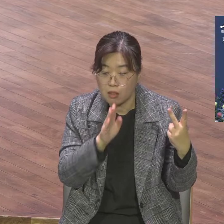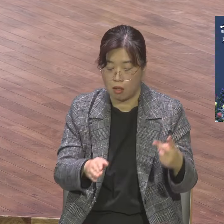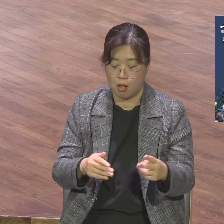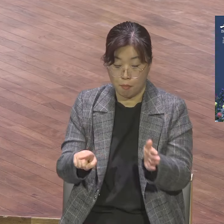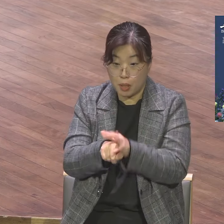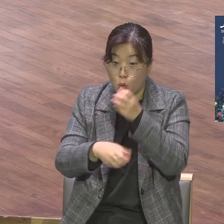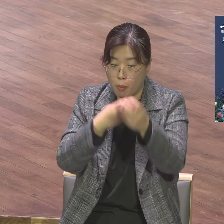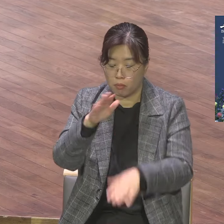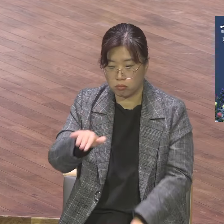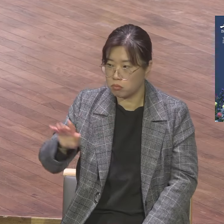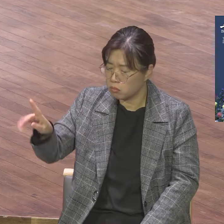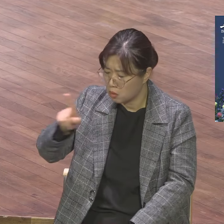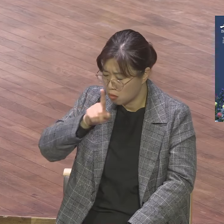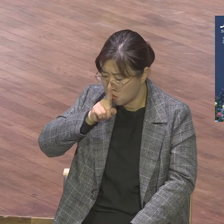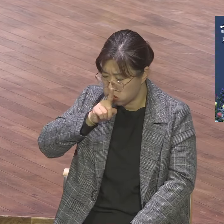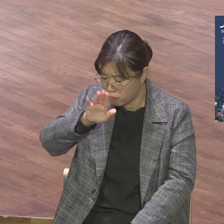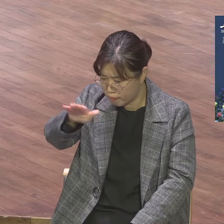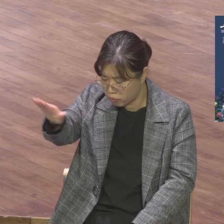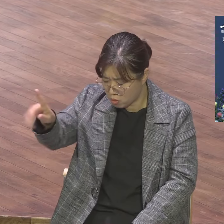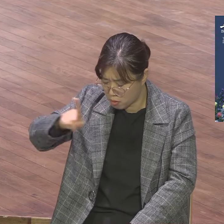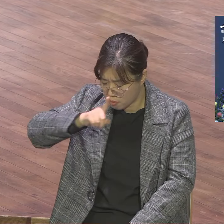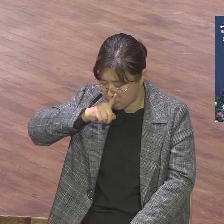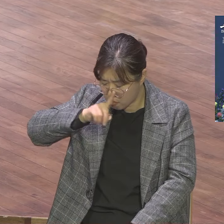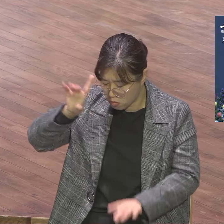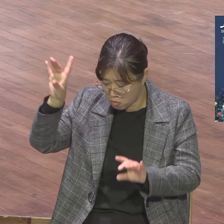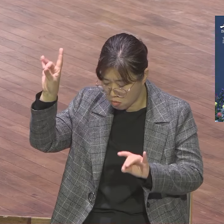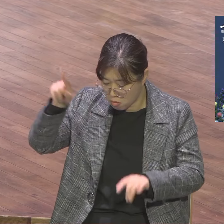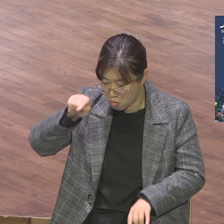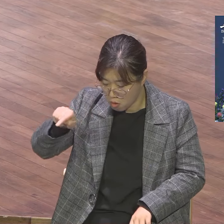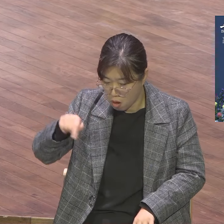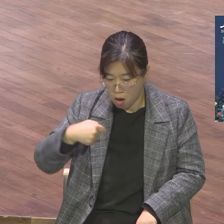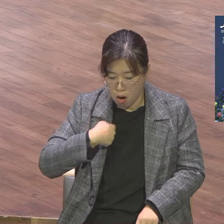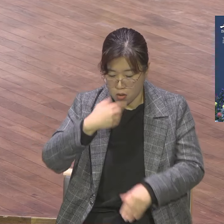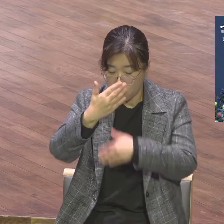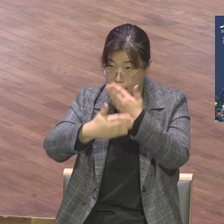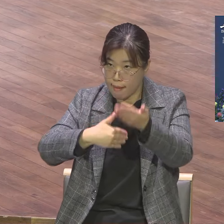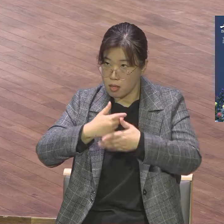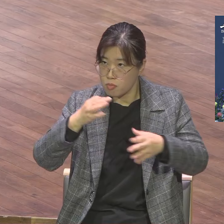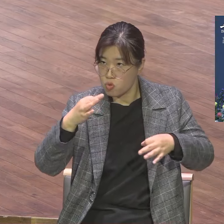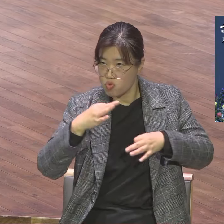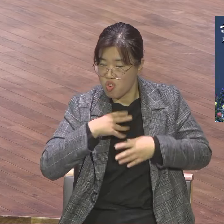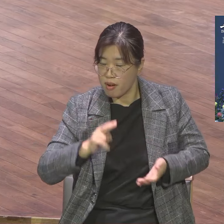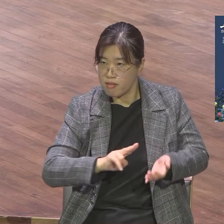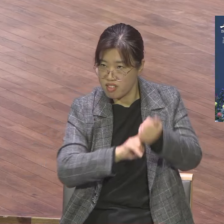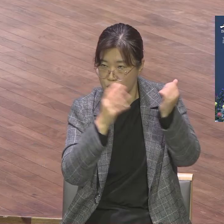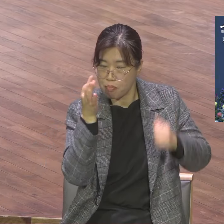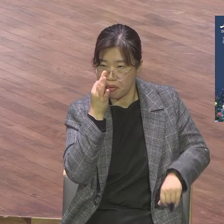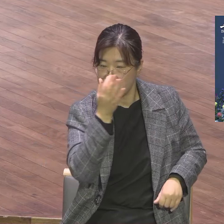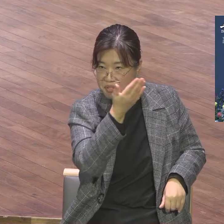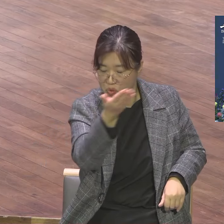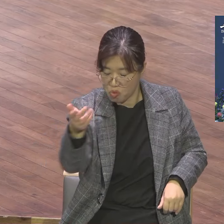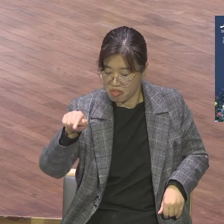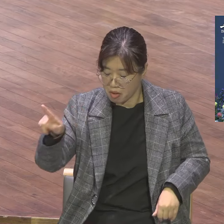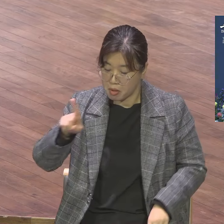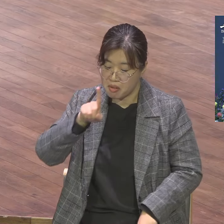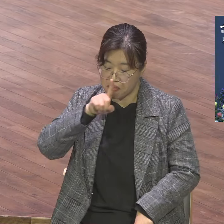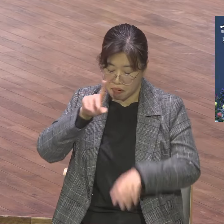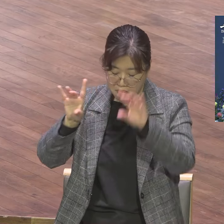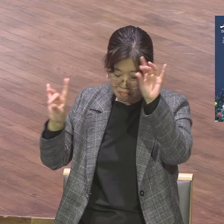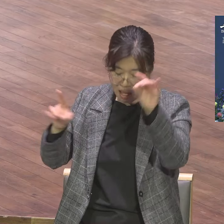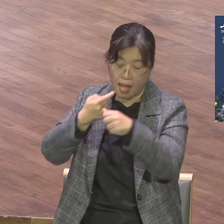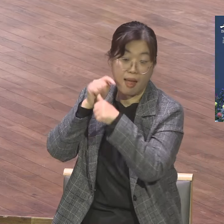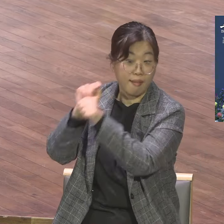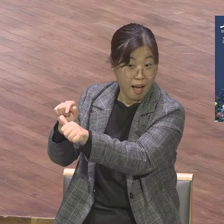우리가 곧 올라가서 그 땅을 취하자 능히 이기리라. 이 산지가 지금 산지를 지금